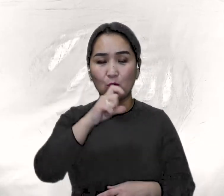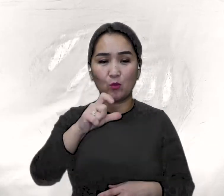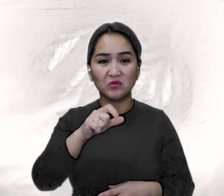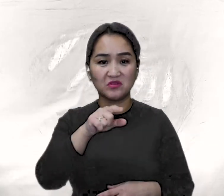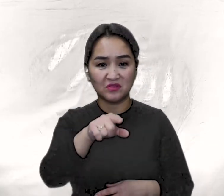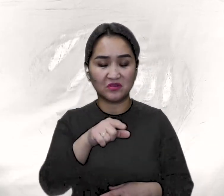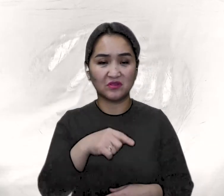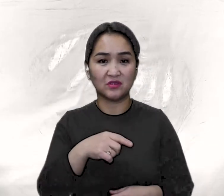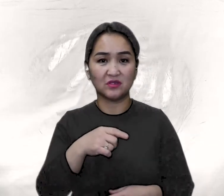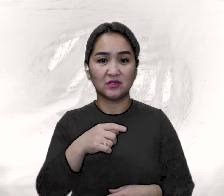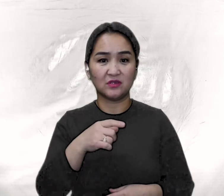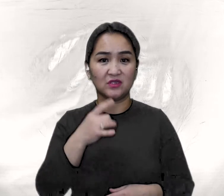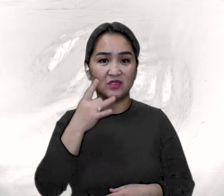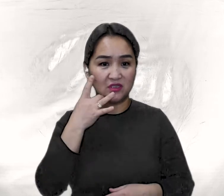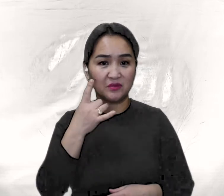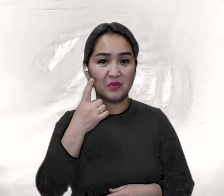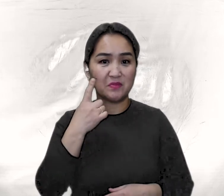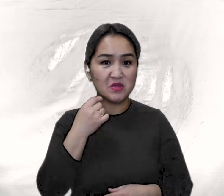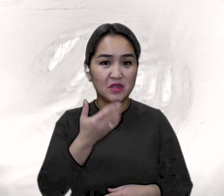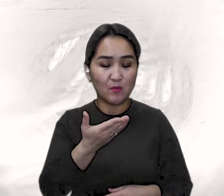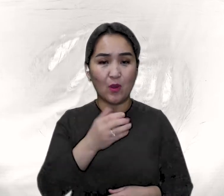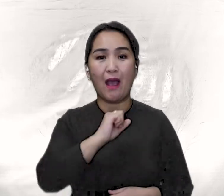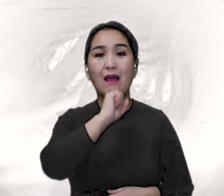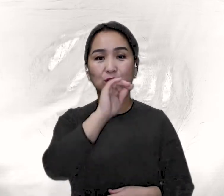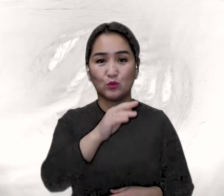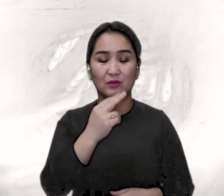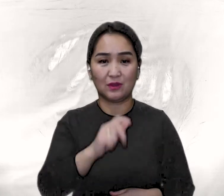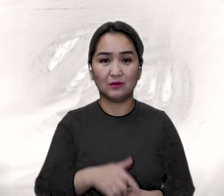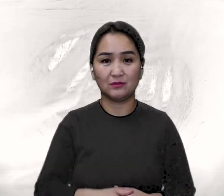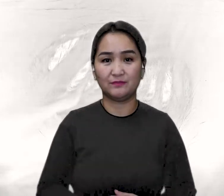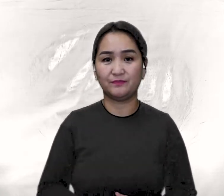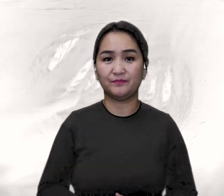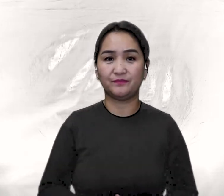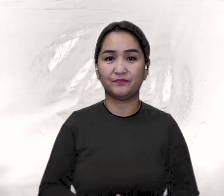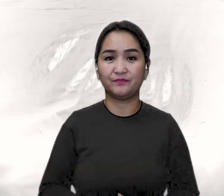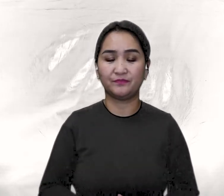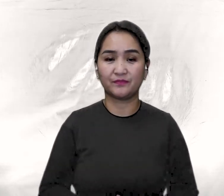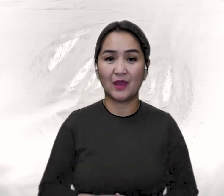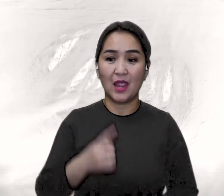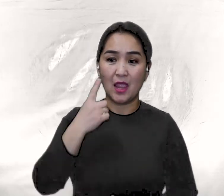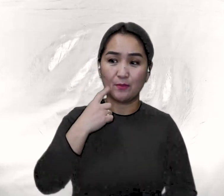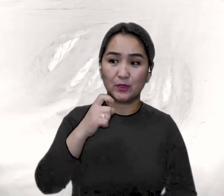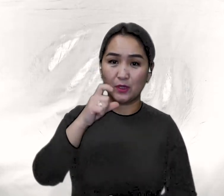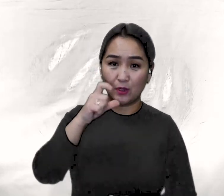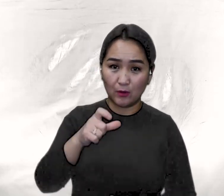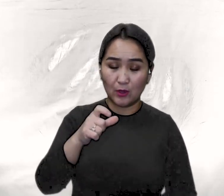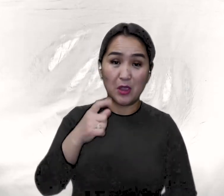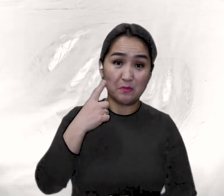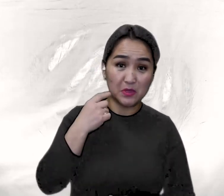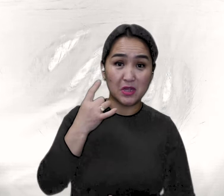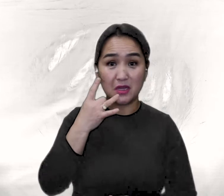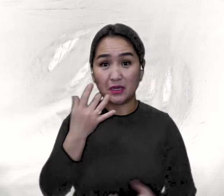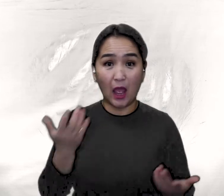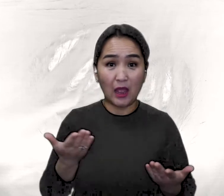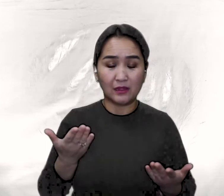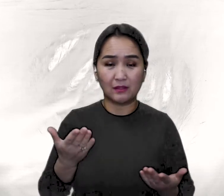шууд асуучна. Мэдвч эрэгтэй юм эмэгтэй юм уу гэл. Тэгэхээр чин тэр эрэгтэй юм эмэгтэй юм уу гэдэг тэр үгчэн